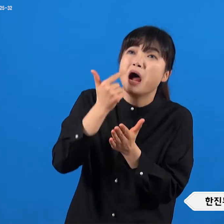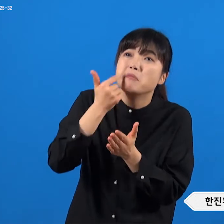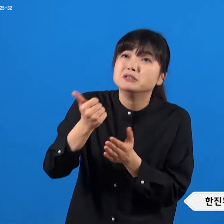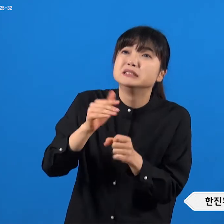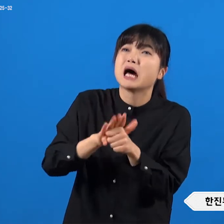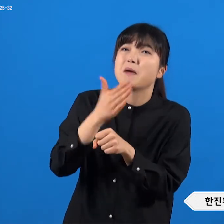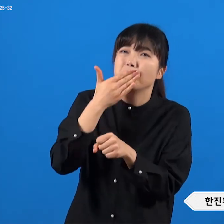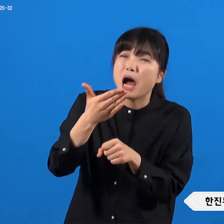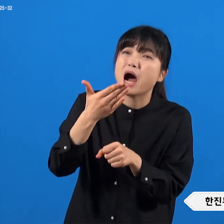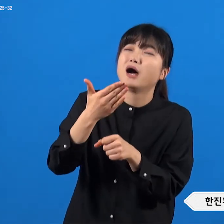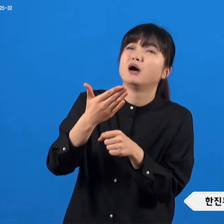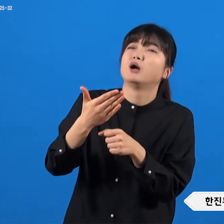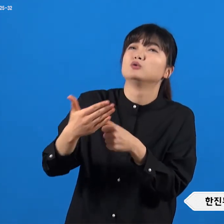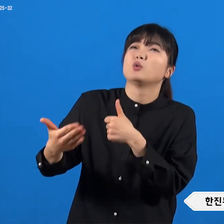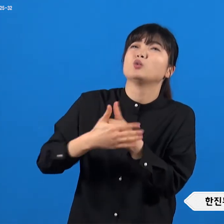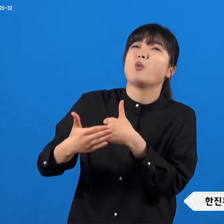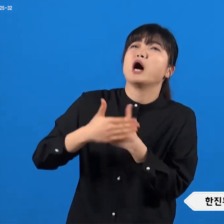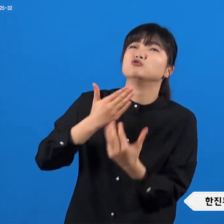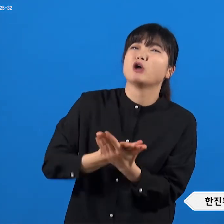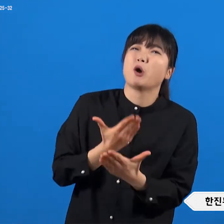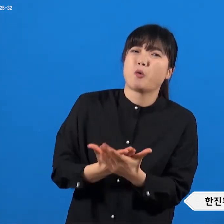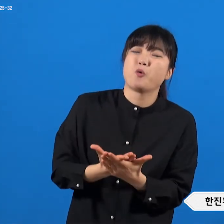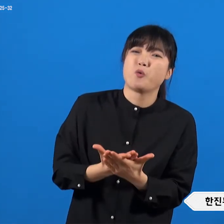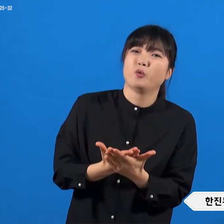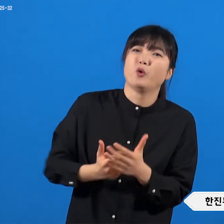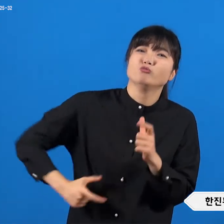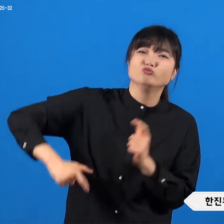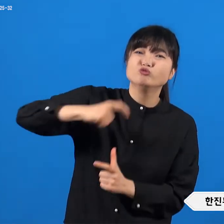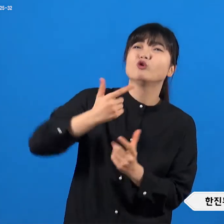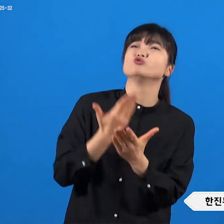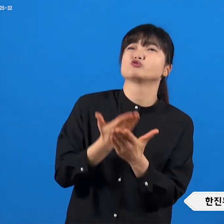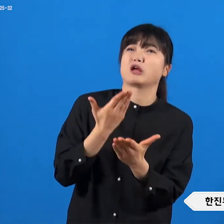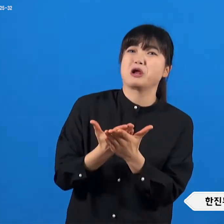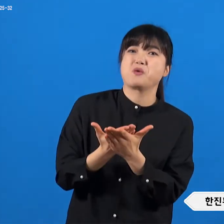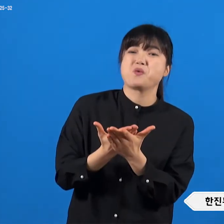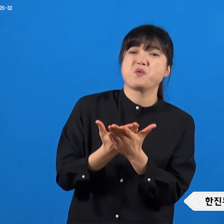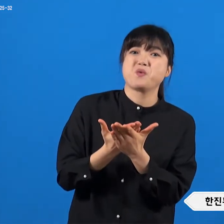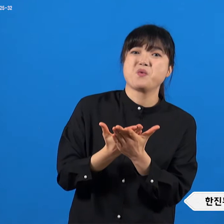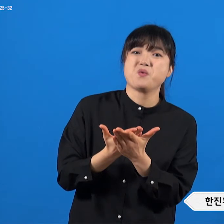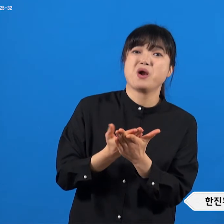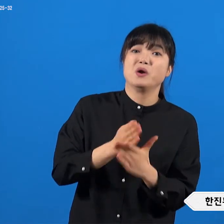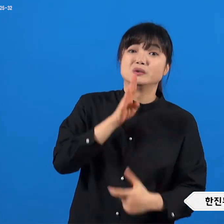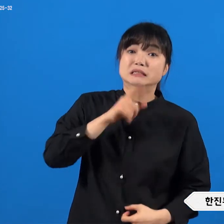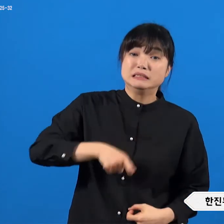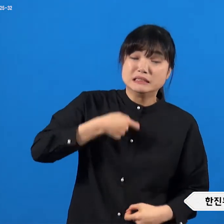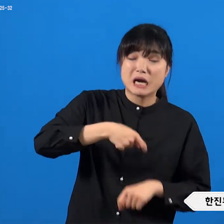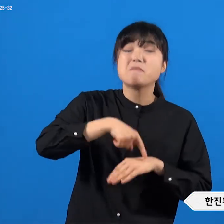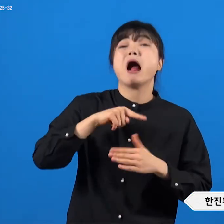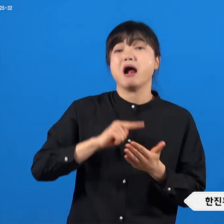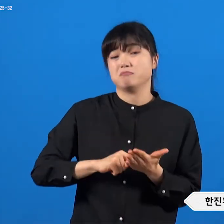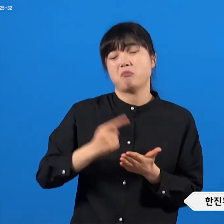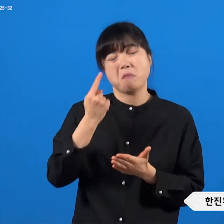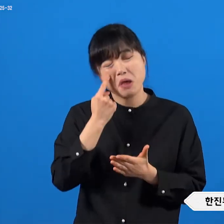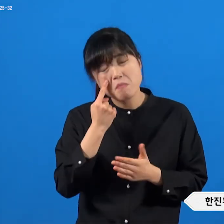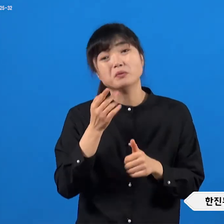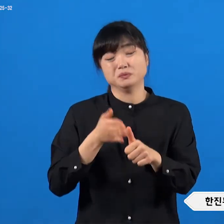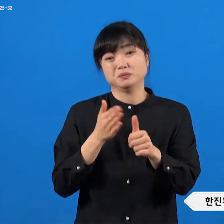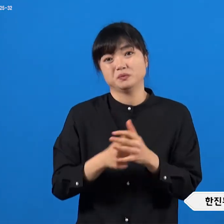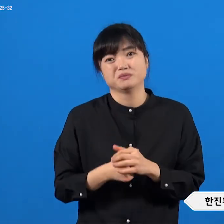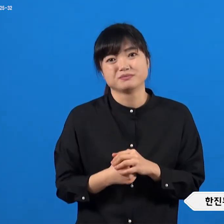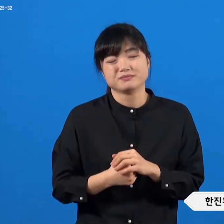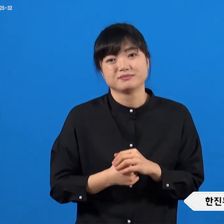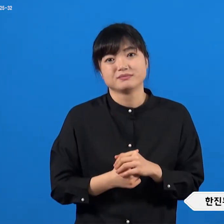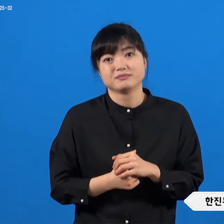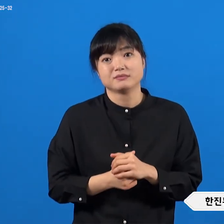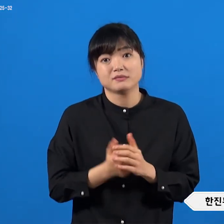하나님 아버지를 사랑할 수 있도록 사랑을 부어주세요. 그것은 우리의 진실한 마음 아닙니까?